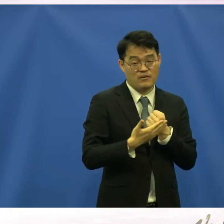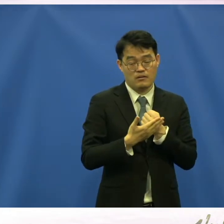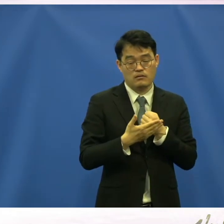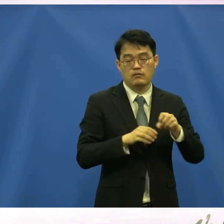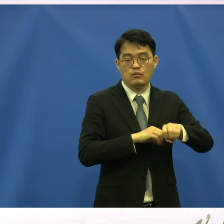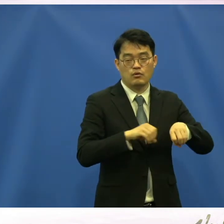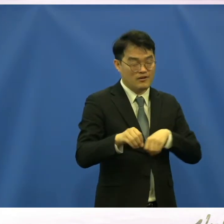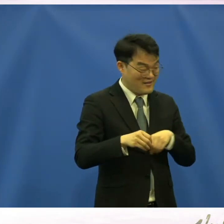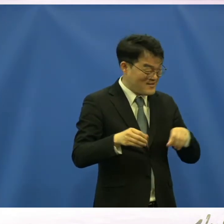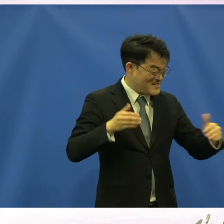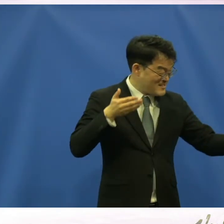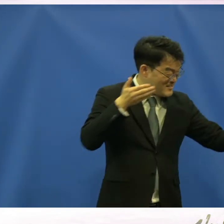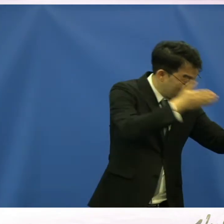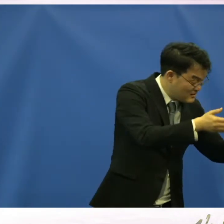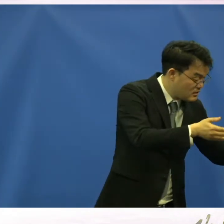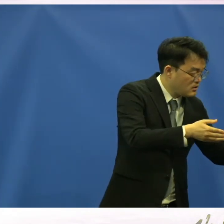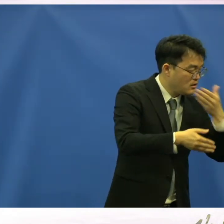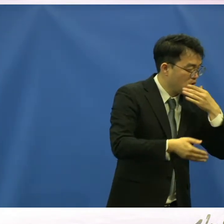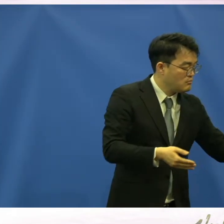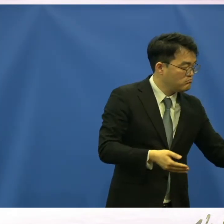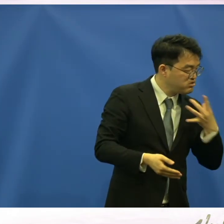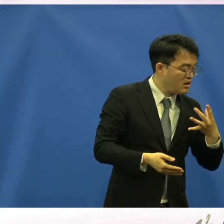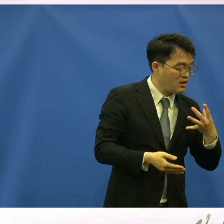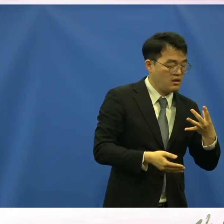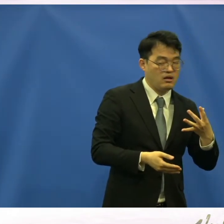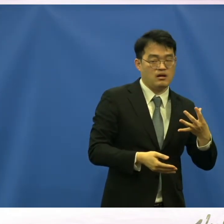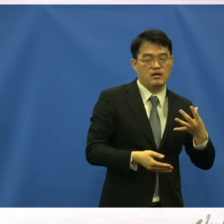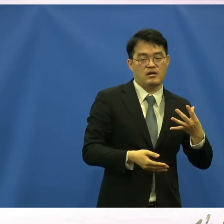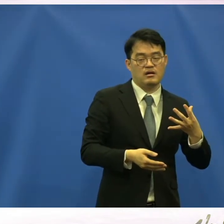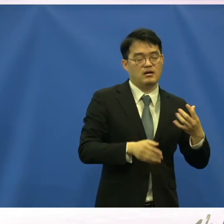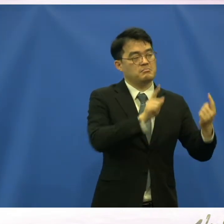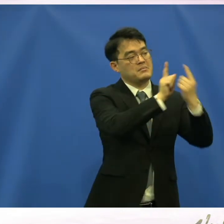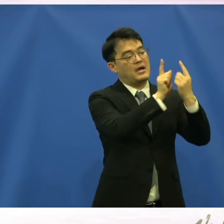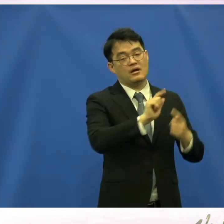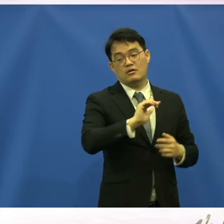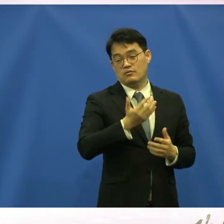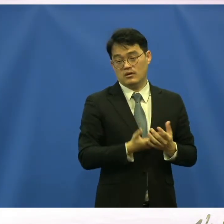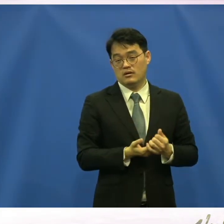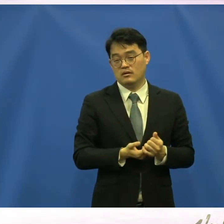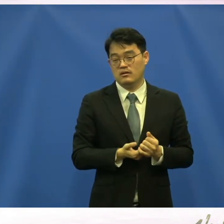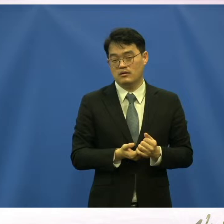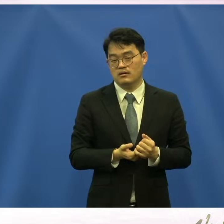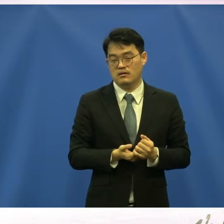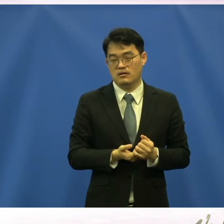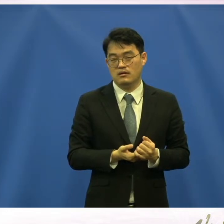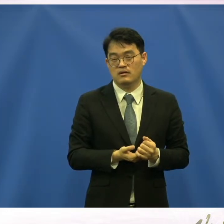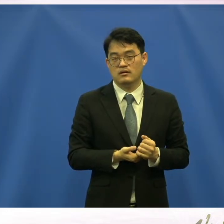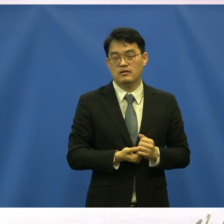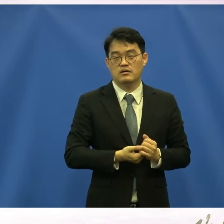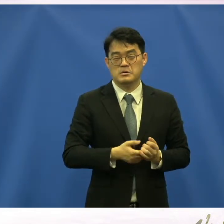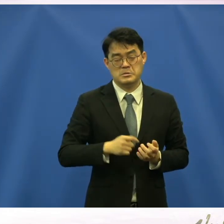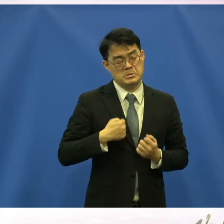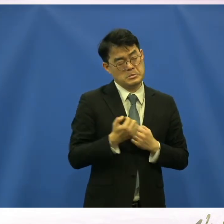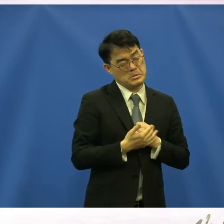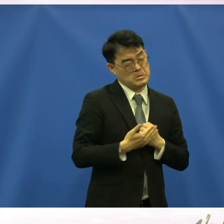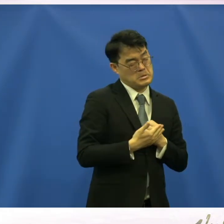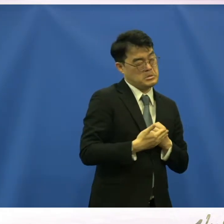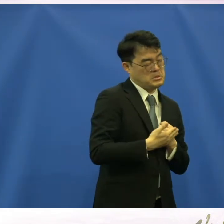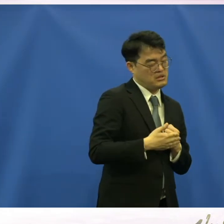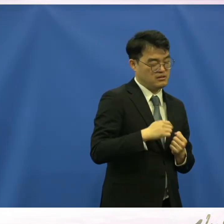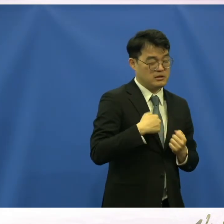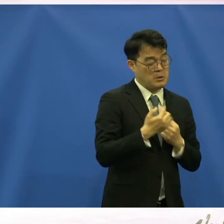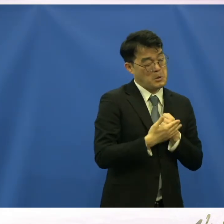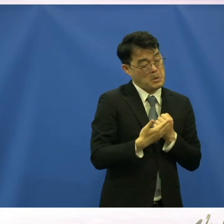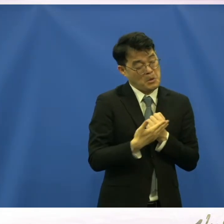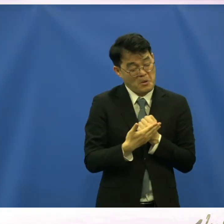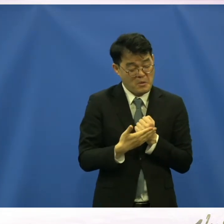자기만을 생각하고 자기만을 챙기고 자기만을 돌보고 자기만을 갖고 다 같은 말이지만